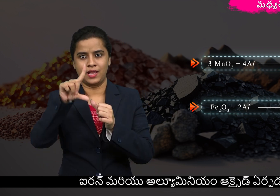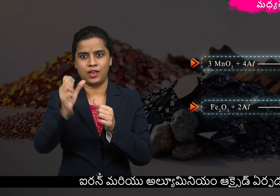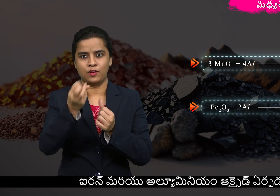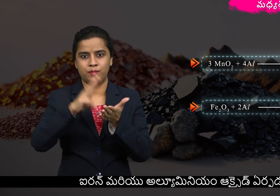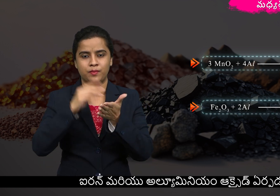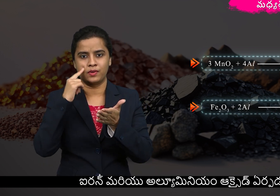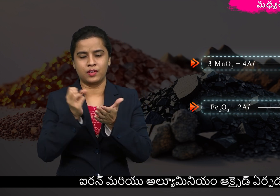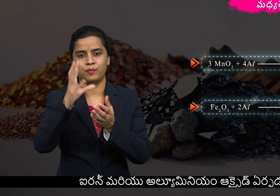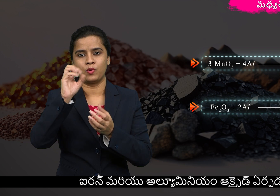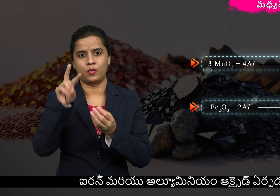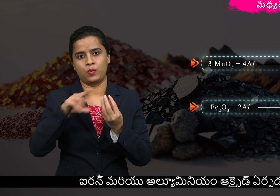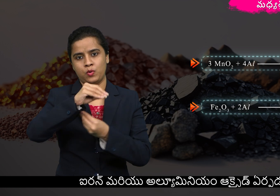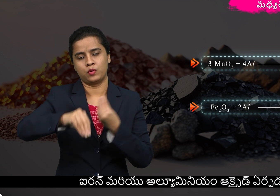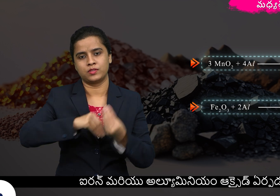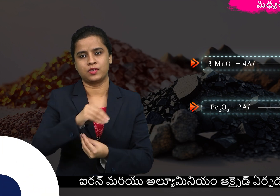ఏర్పడుతుంది.